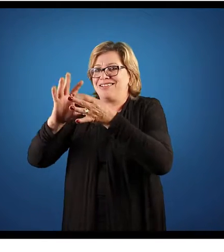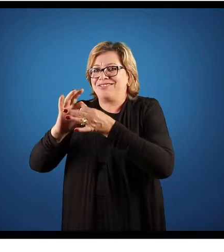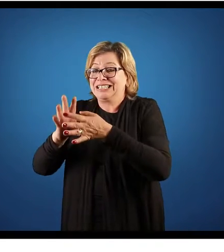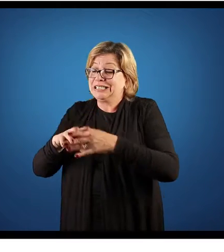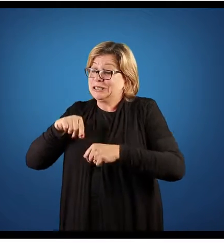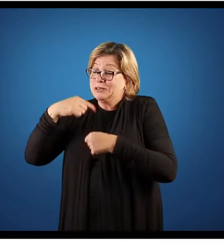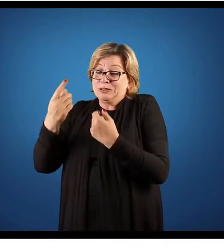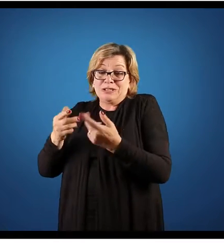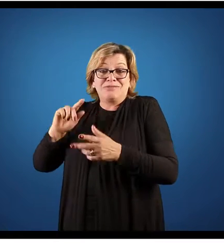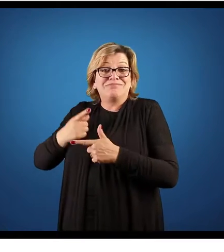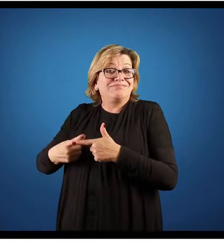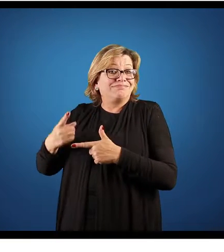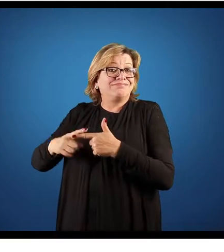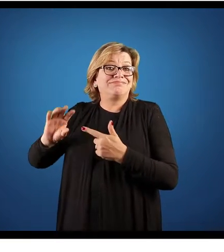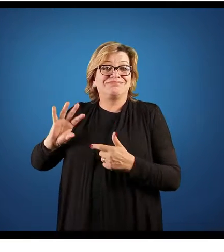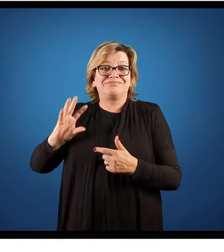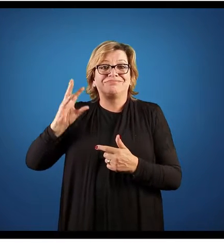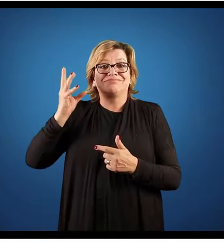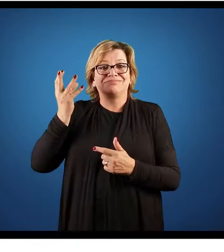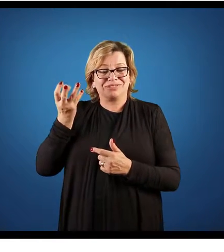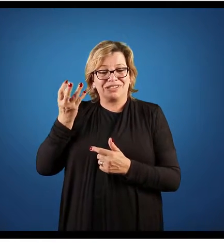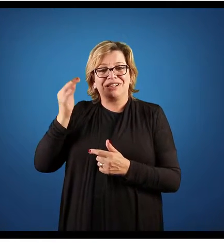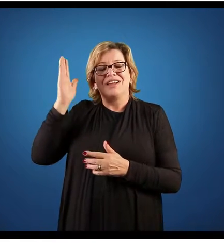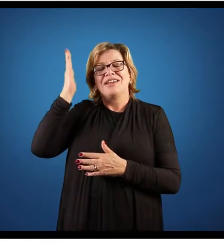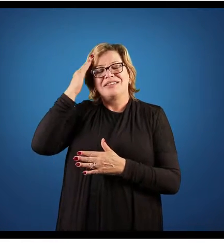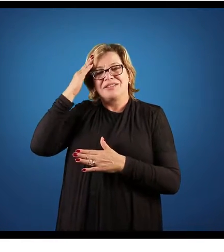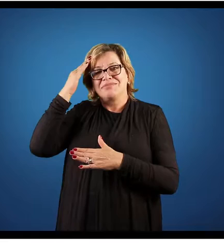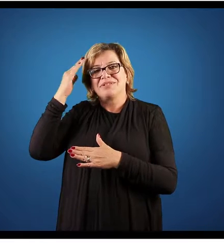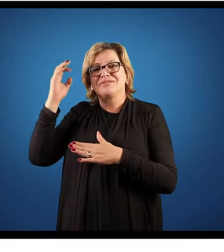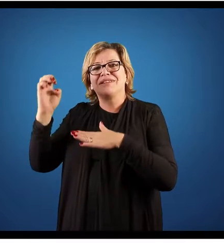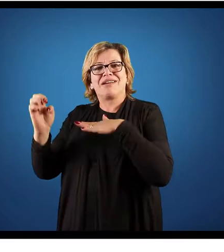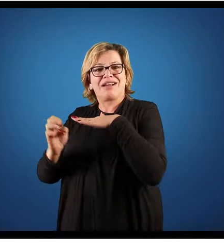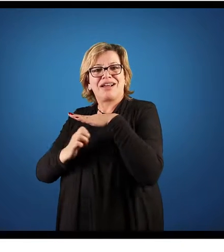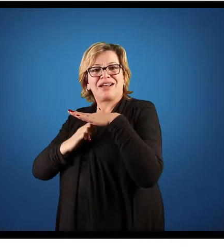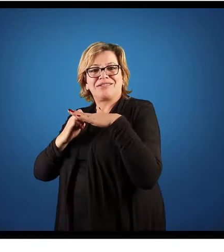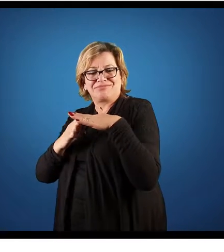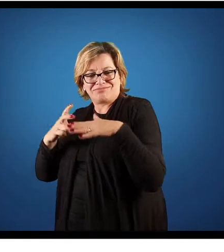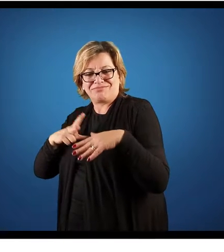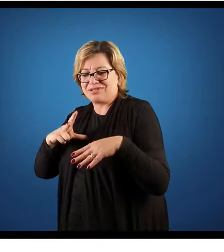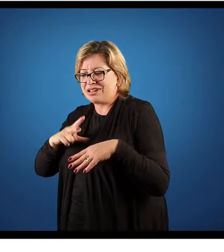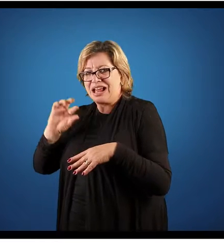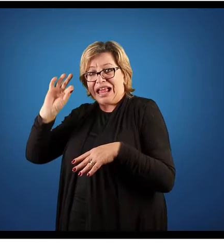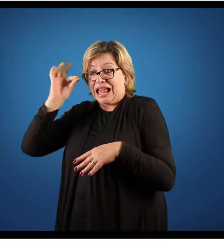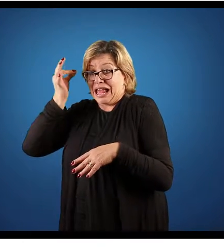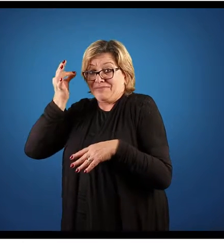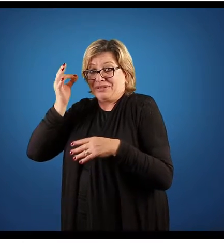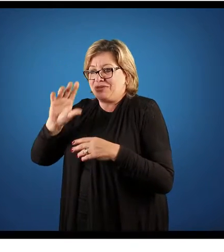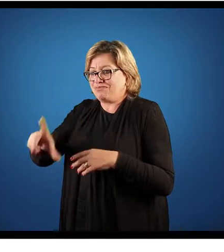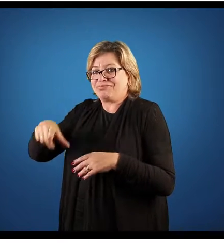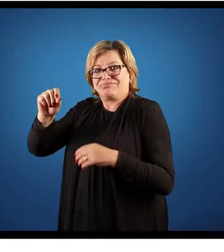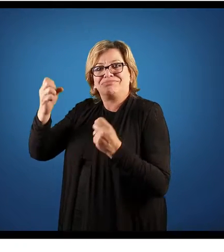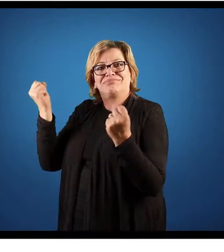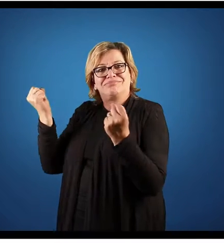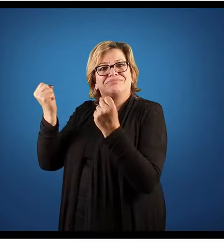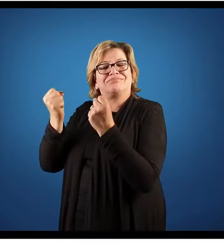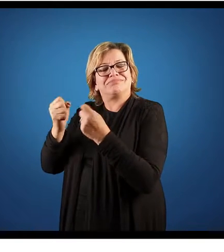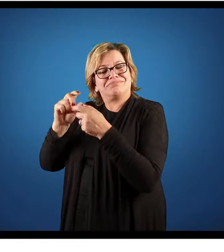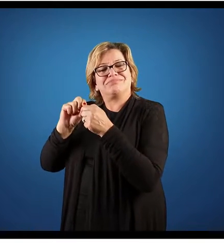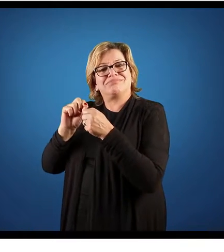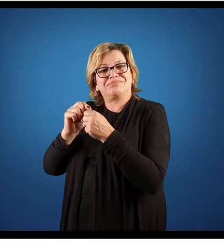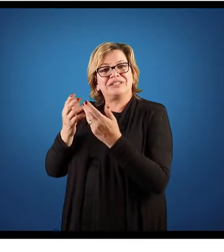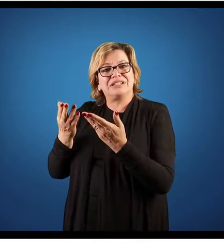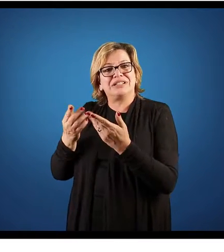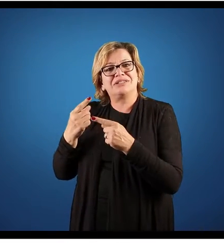errada nós sabemos que a organização privada ela tem uma rapidez muito maior nas decisões justamente porque porque o processo